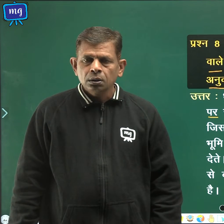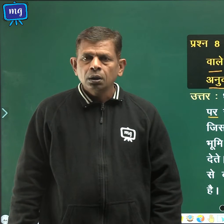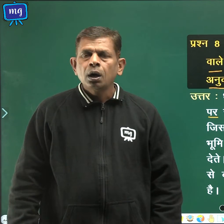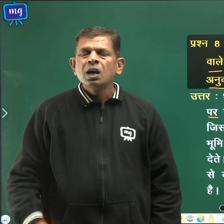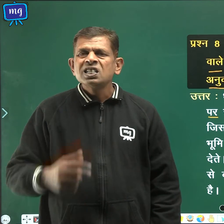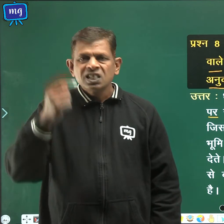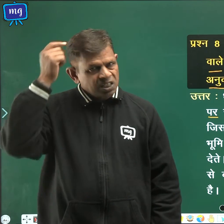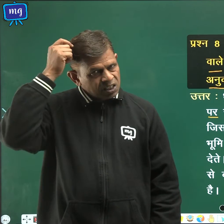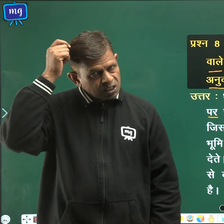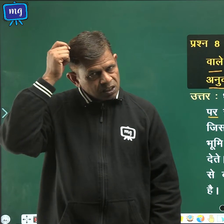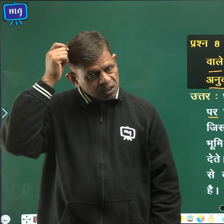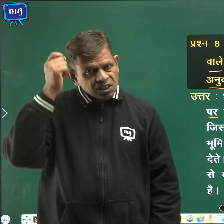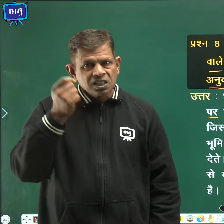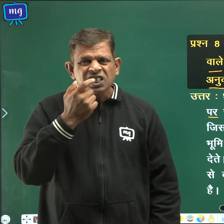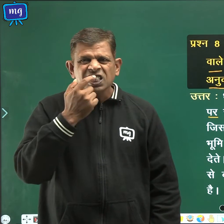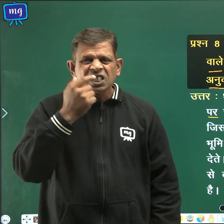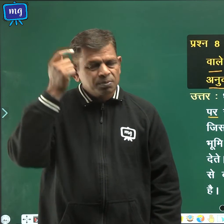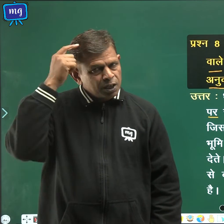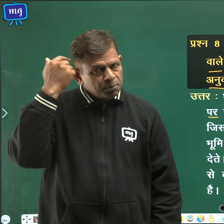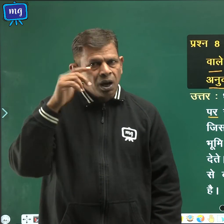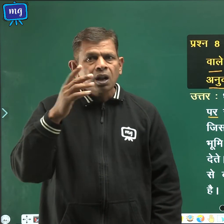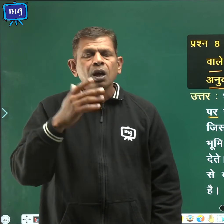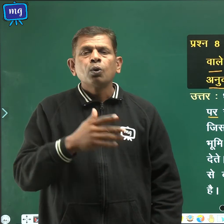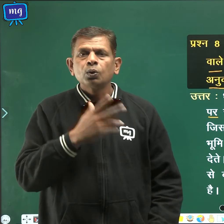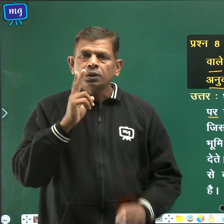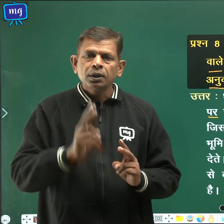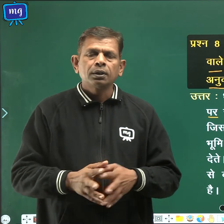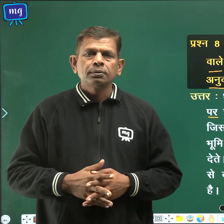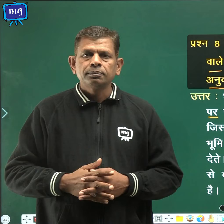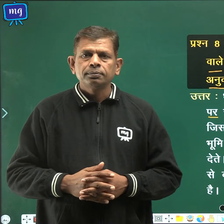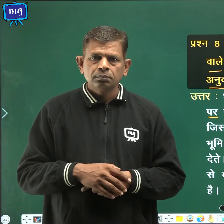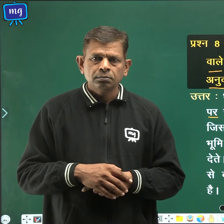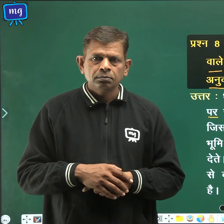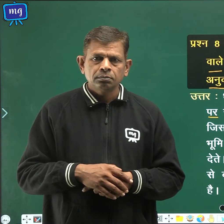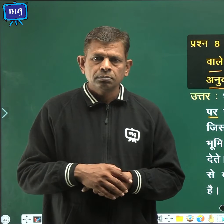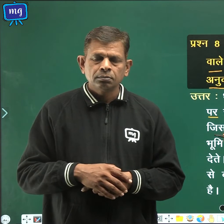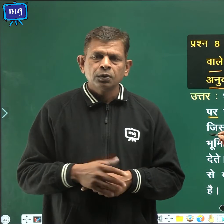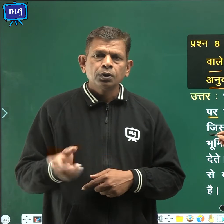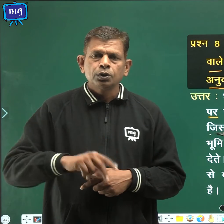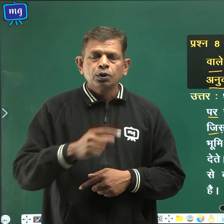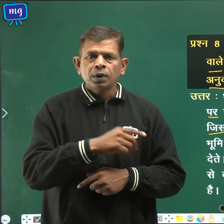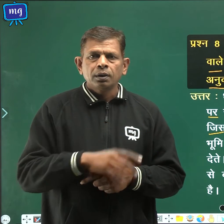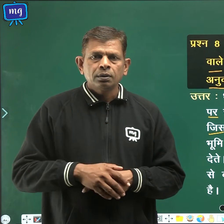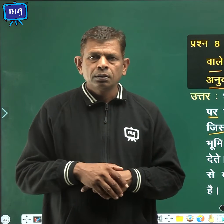सफ़ेद बाल या फर होते हैं जिससे वे